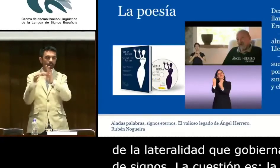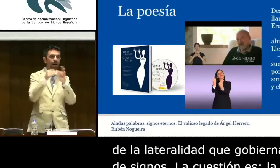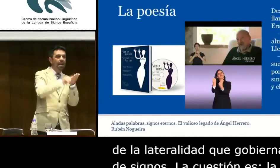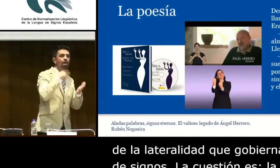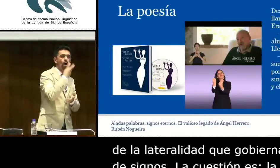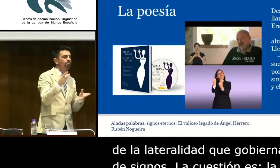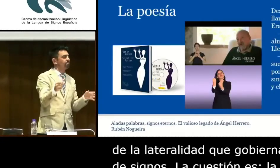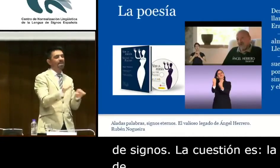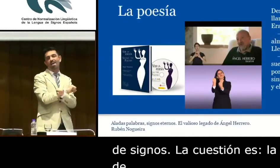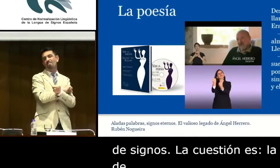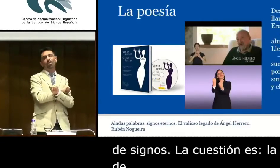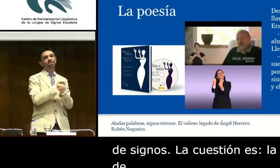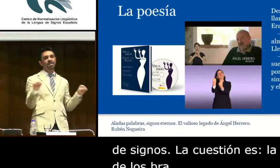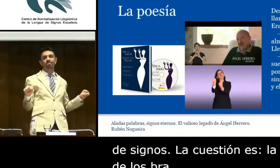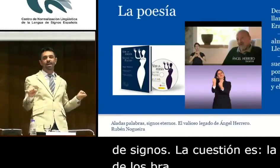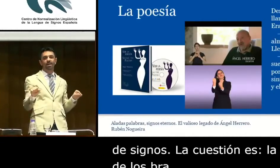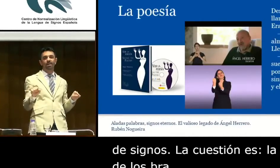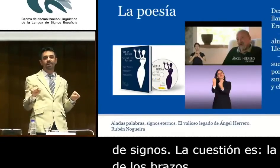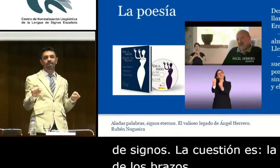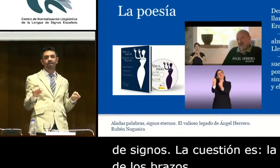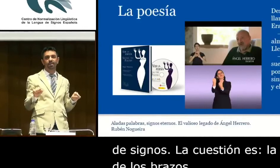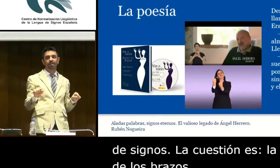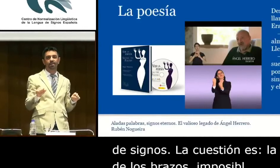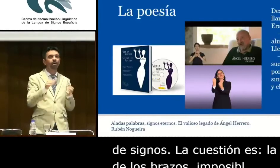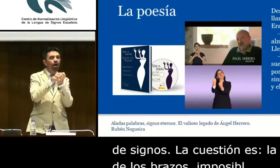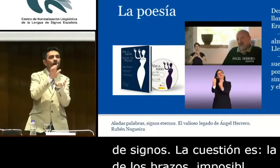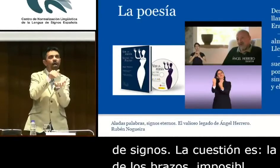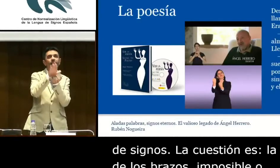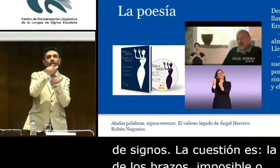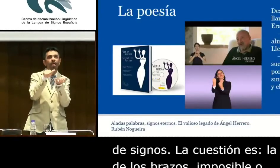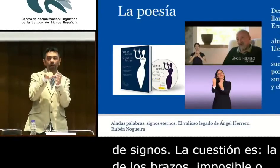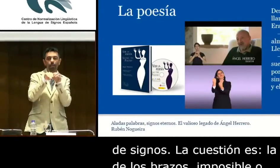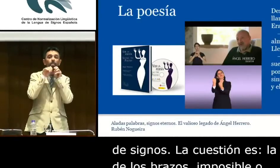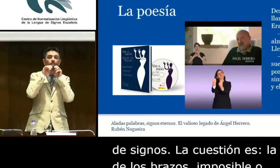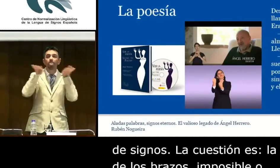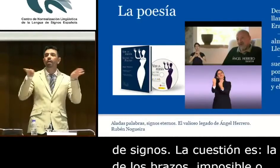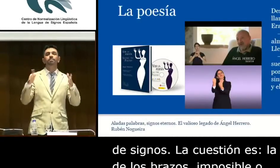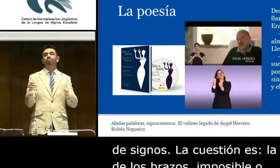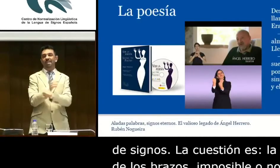o simplemente no empleada en el órgano articulador de las lenguas orales,